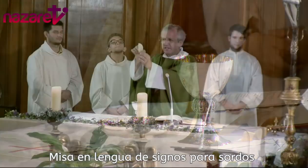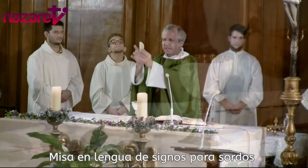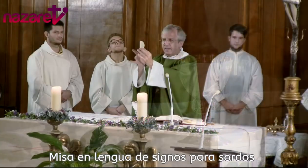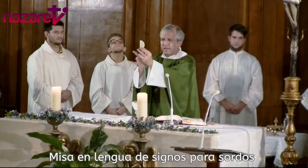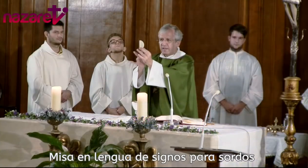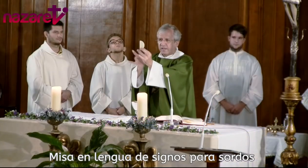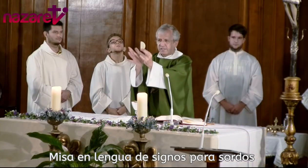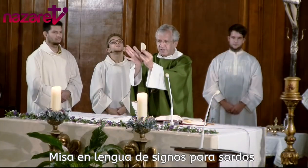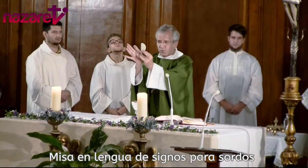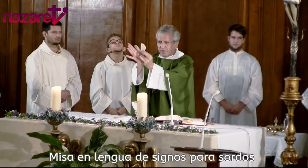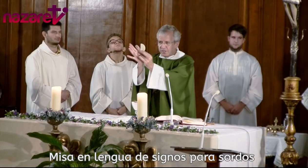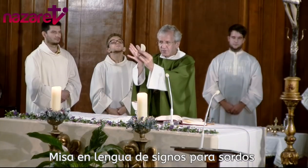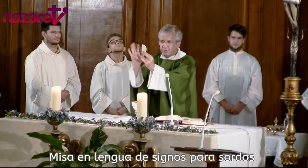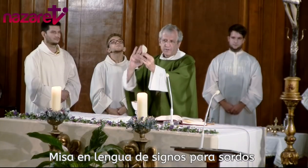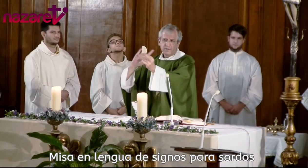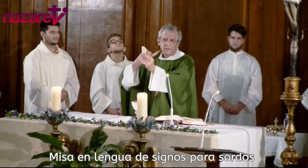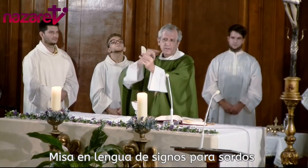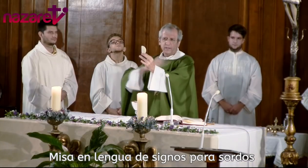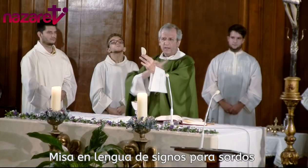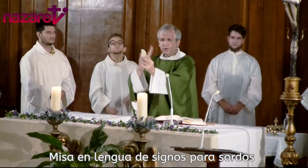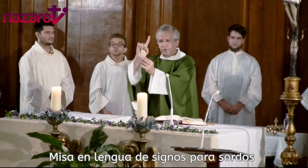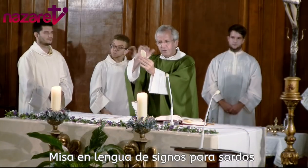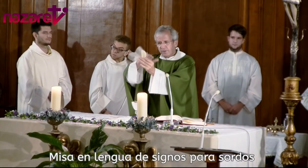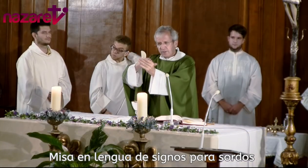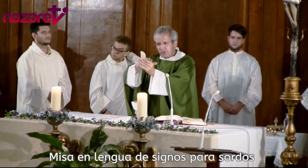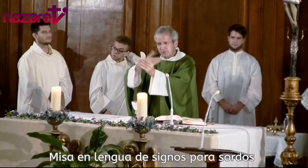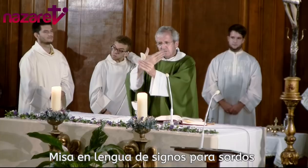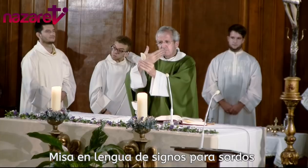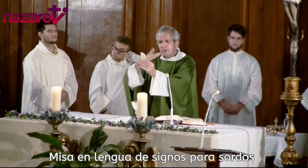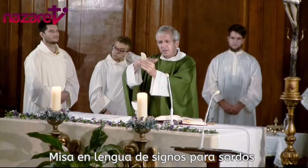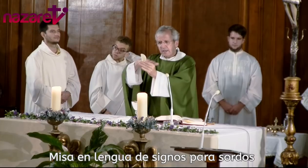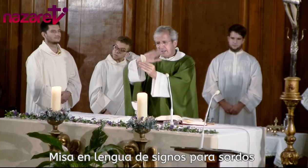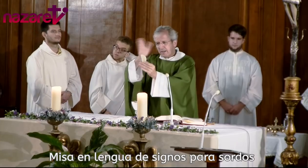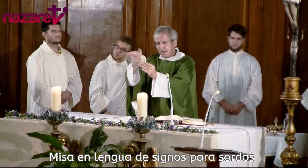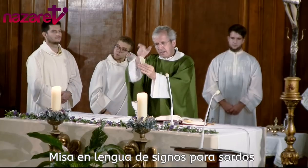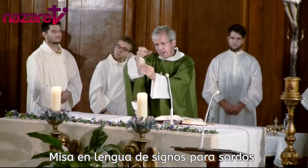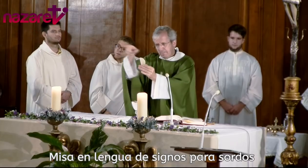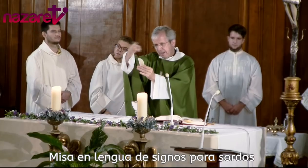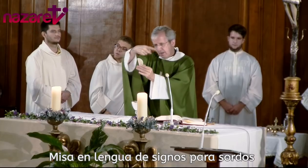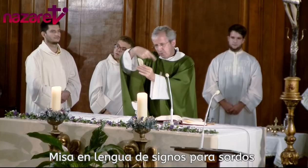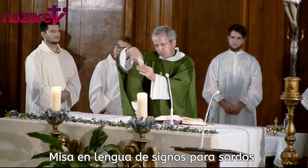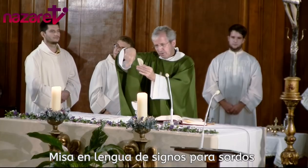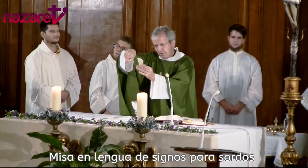Este es Jesucristo, el Cordero de Dios, que quita el pecado del